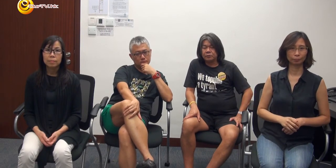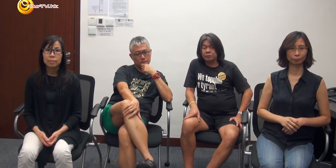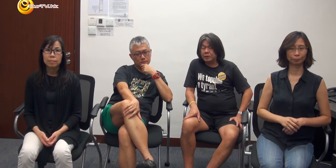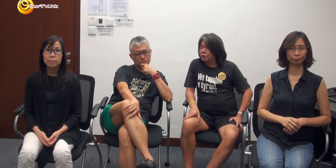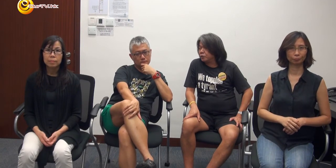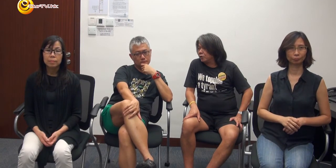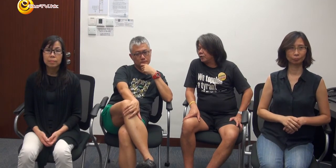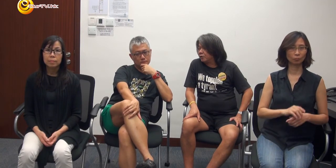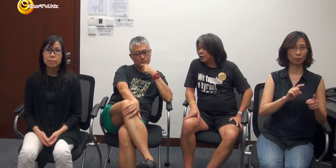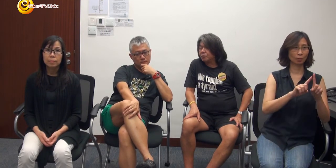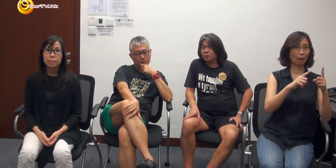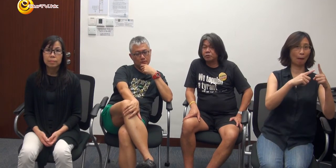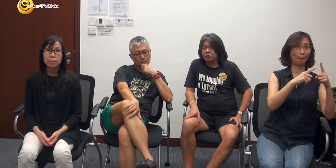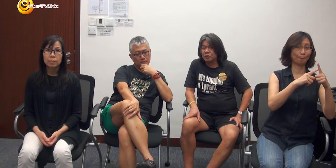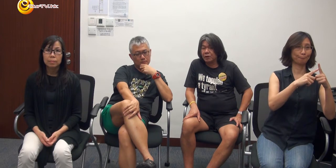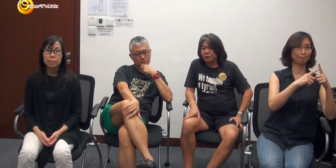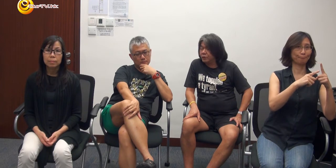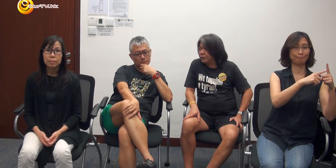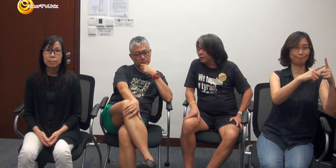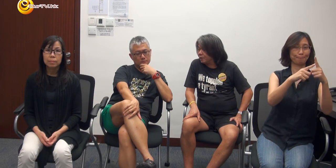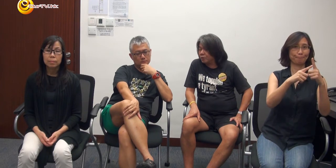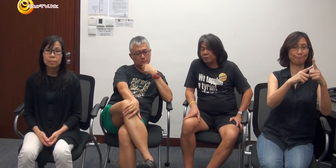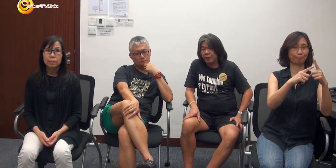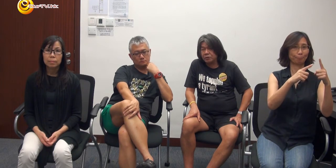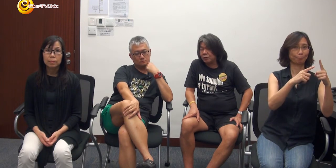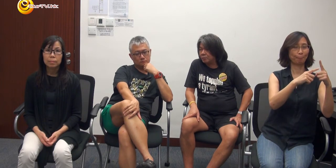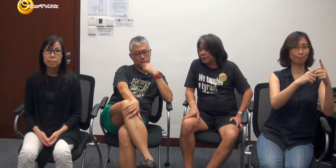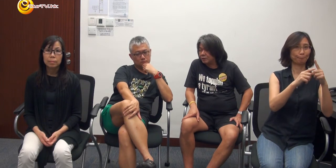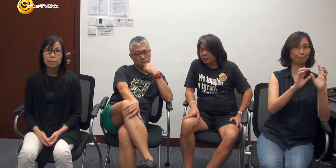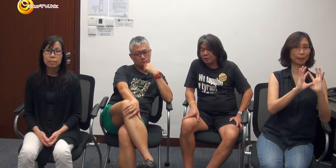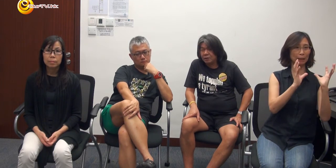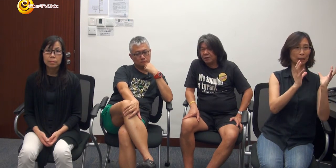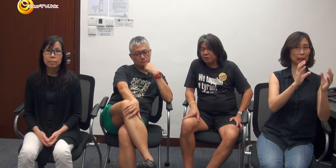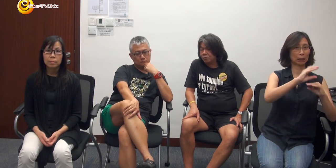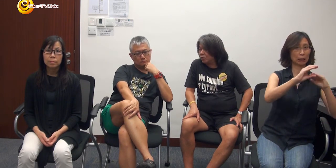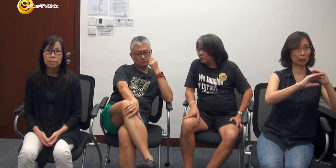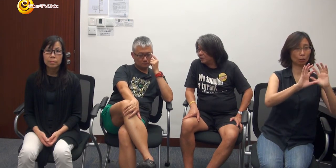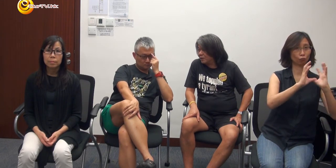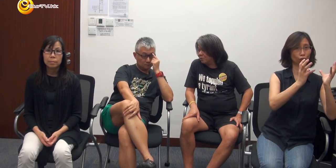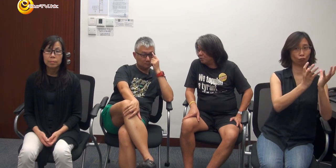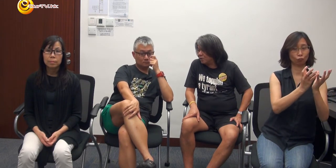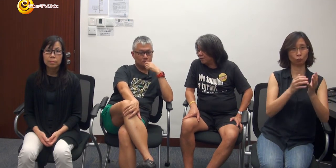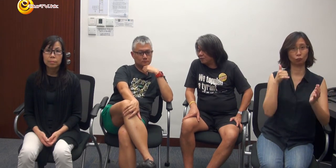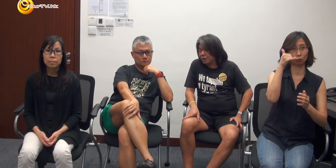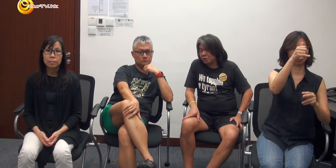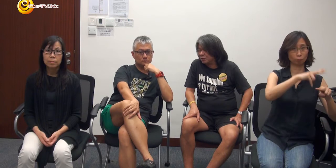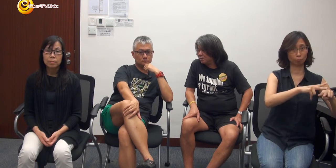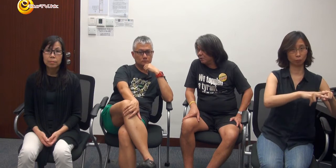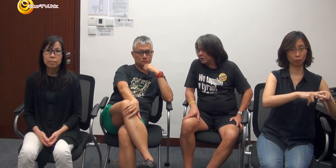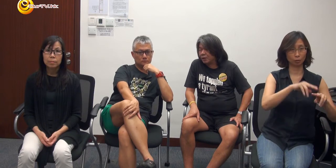民建聯上去見佢啦，咁我諗陸續都有人上去見嘅。咁我諗其中一個問題就係，如果冇梁振英係會即係大家想點啊，或者係